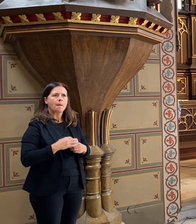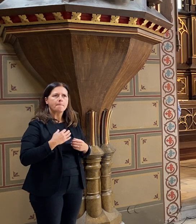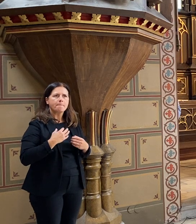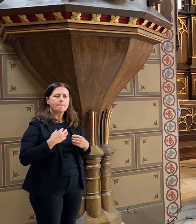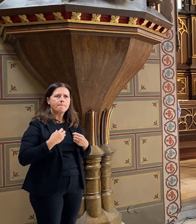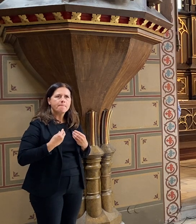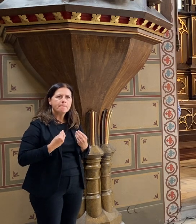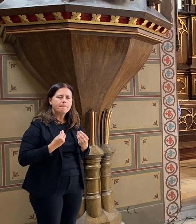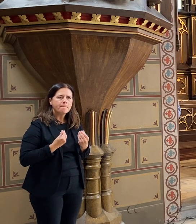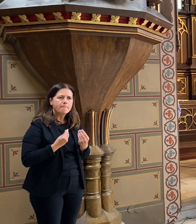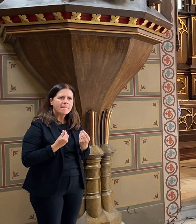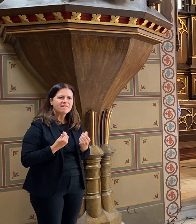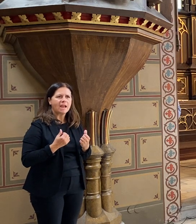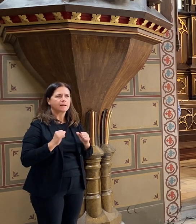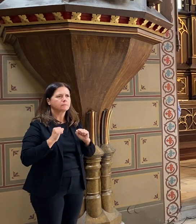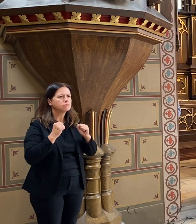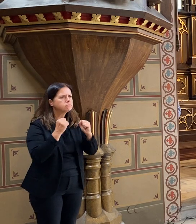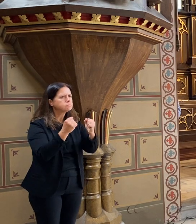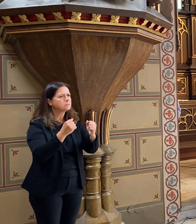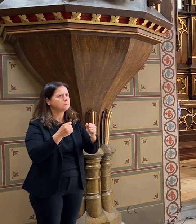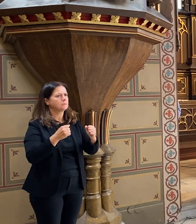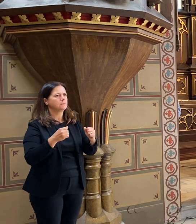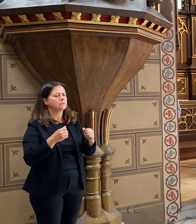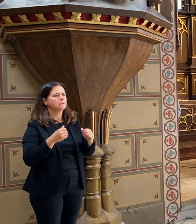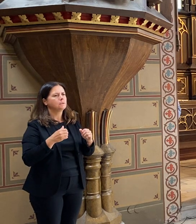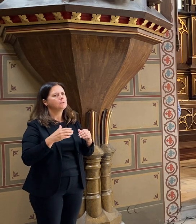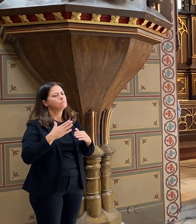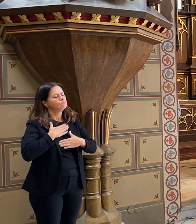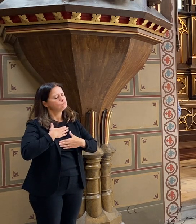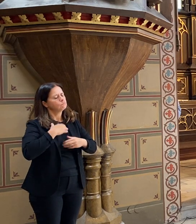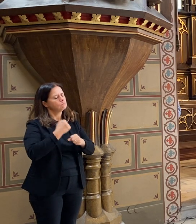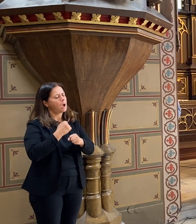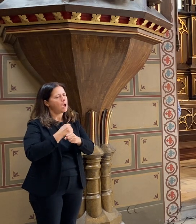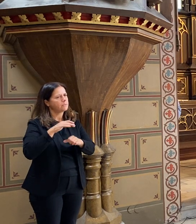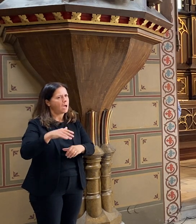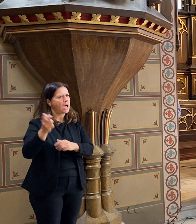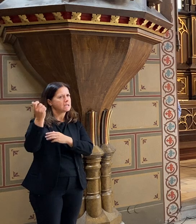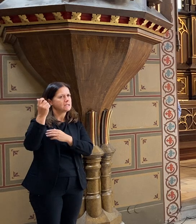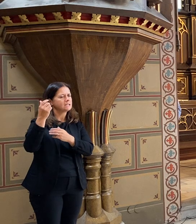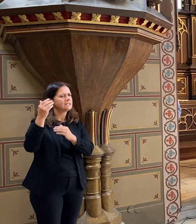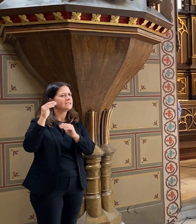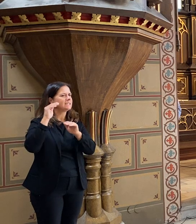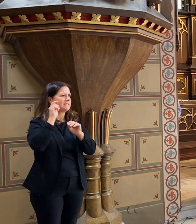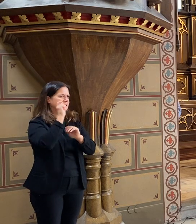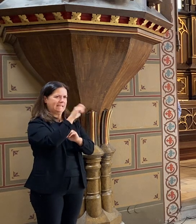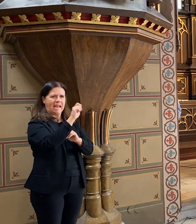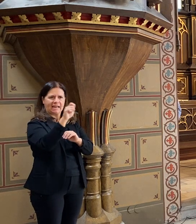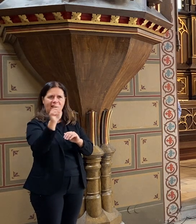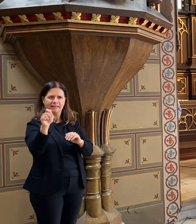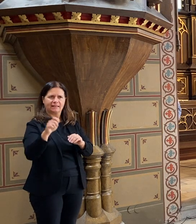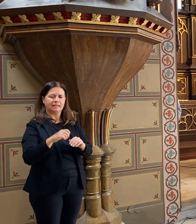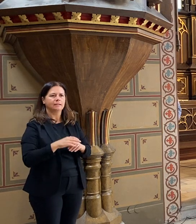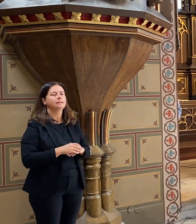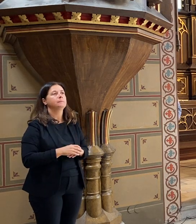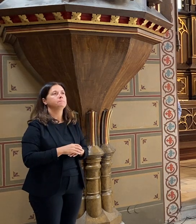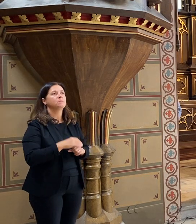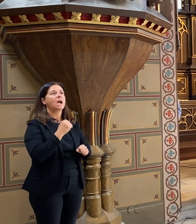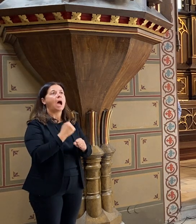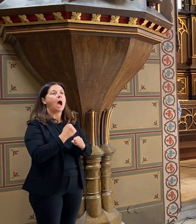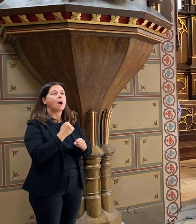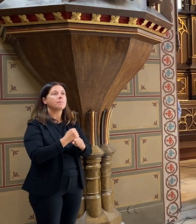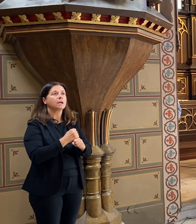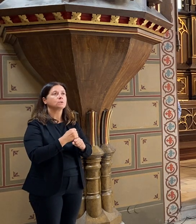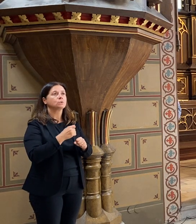uns beflügelt und der uns in unserem Tun segnet. Das macht das Arbeiten und Wirken